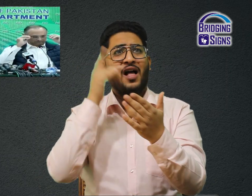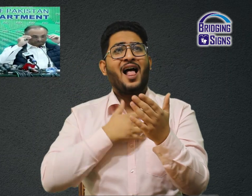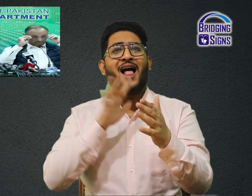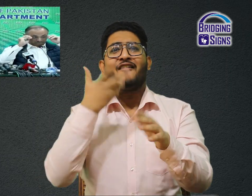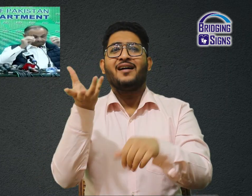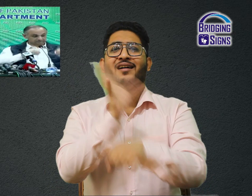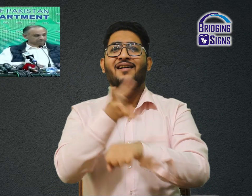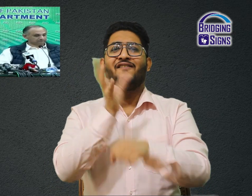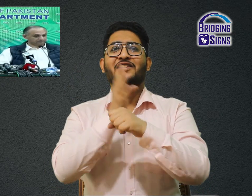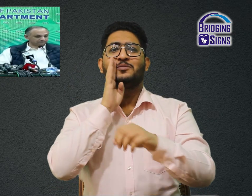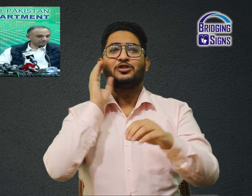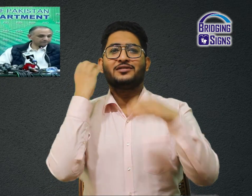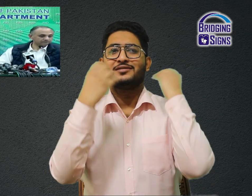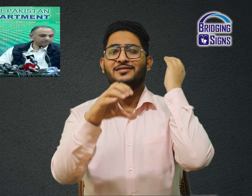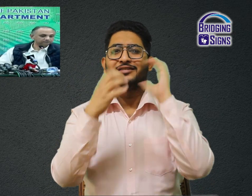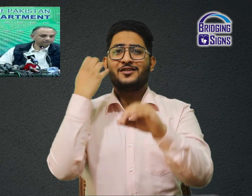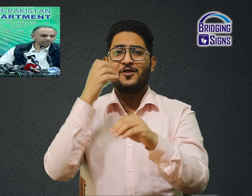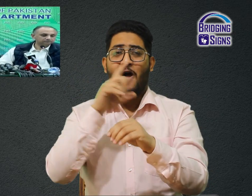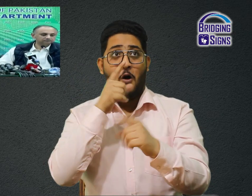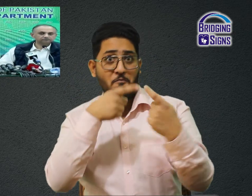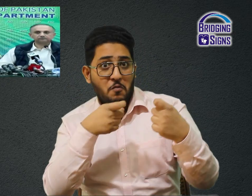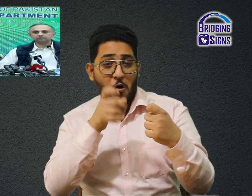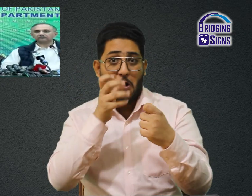मुख्तलिफ किस्म की चेमागोइयाँ हो रही थीं,